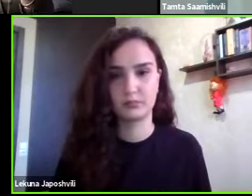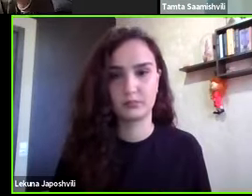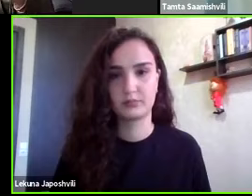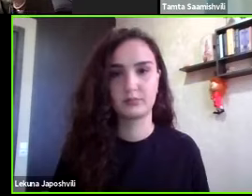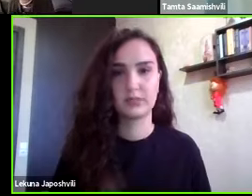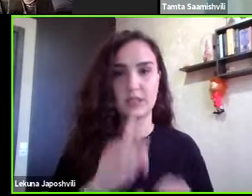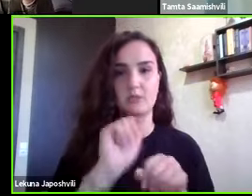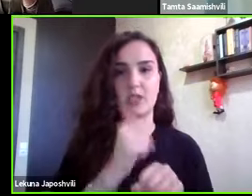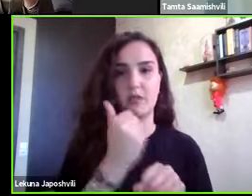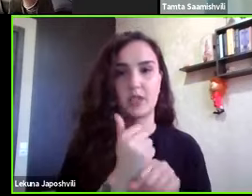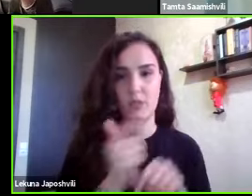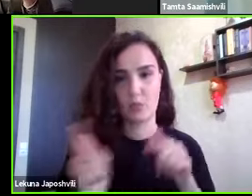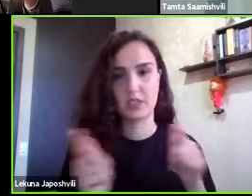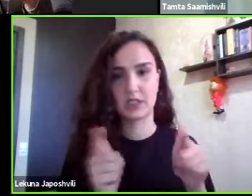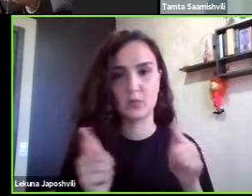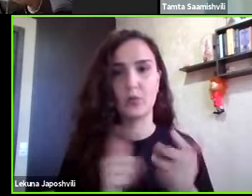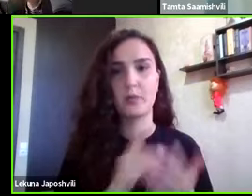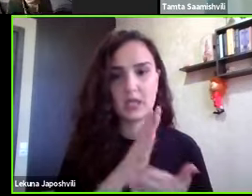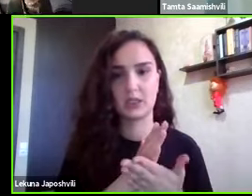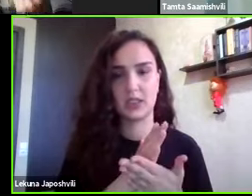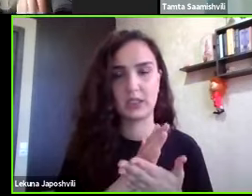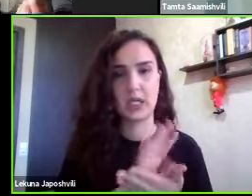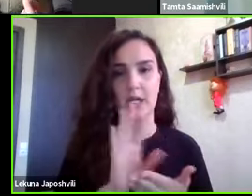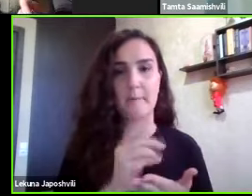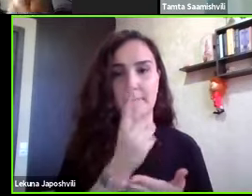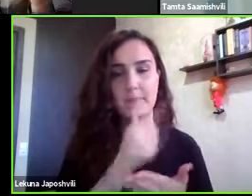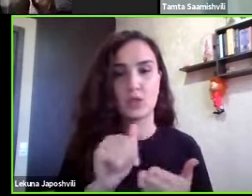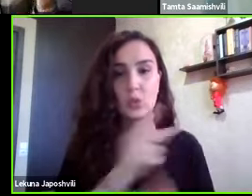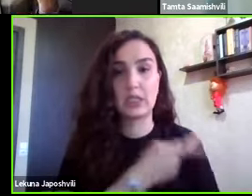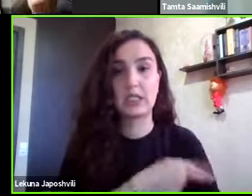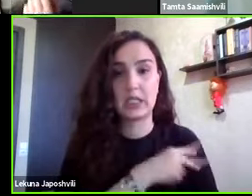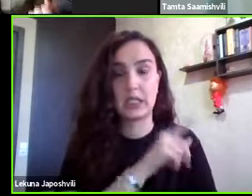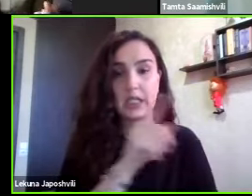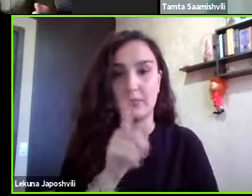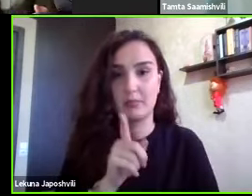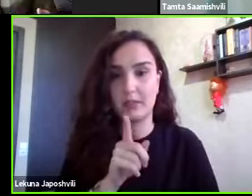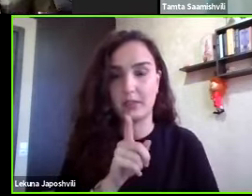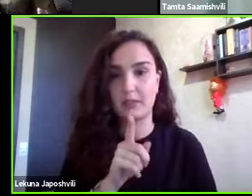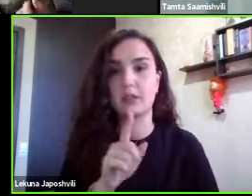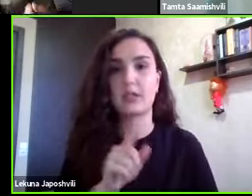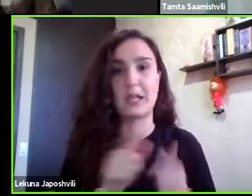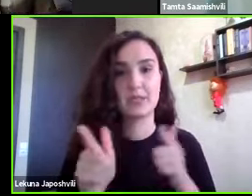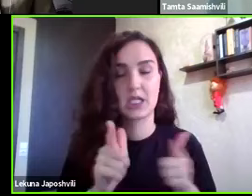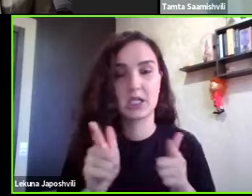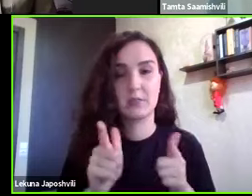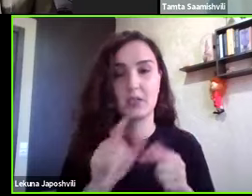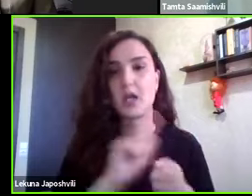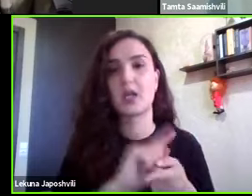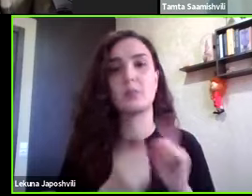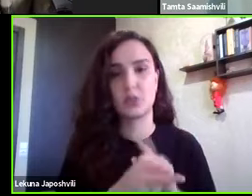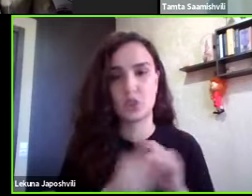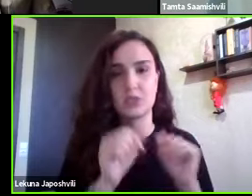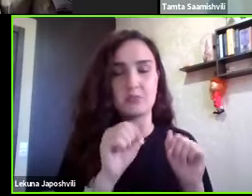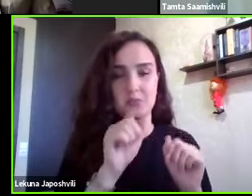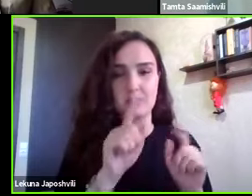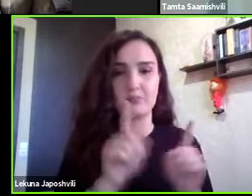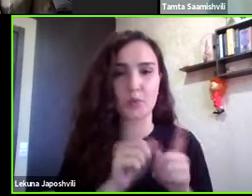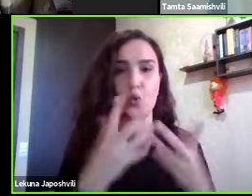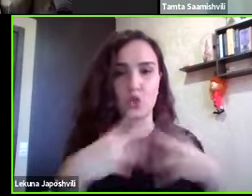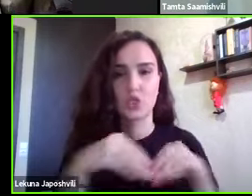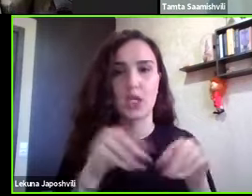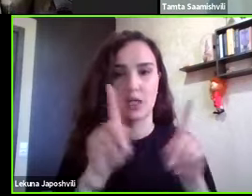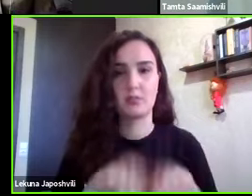თავარია, მომზადებულები არიან არა მარტო კლინიკები და კადრებს ამზადებენ, არამედ შეძლების და გვარად